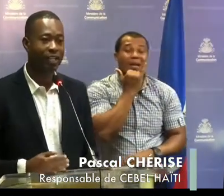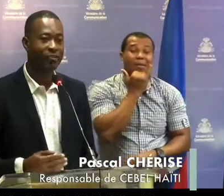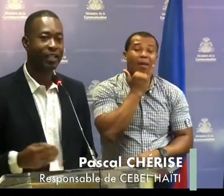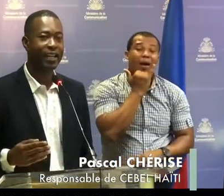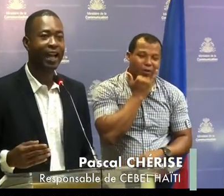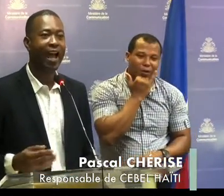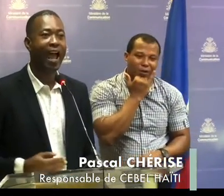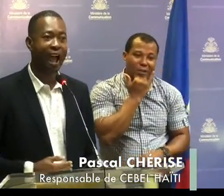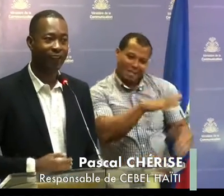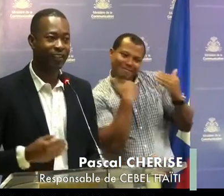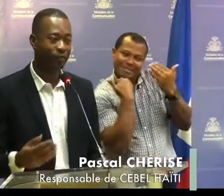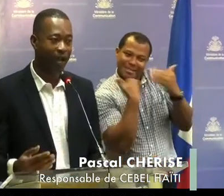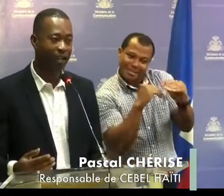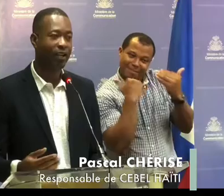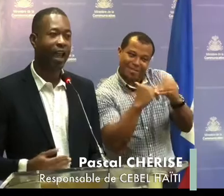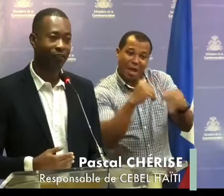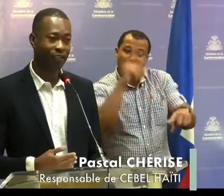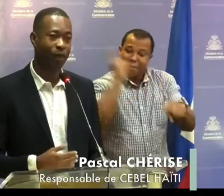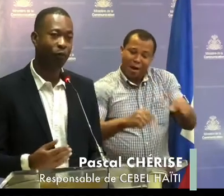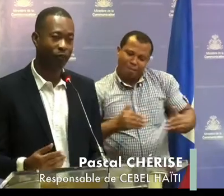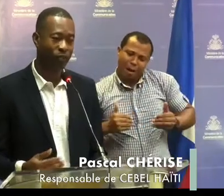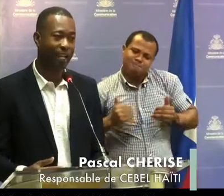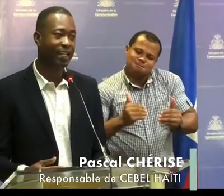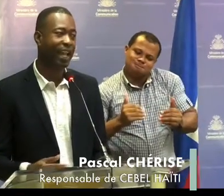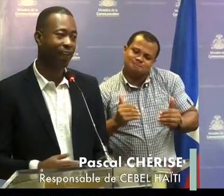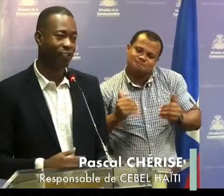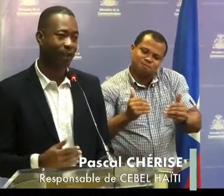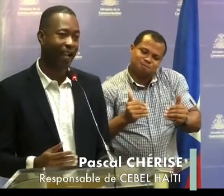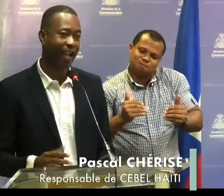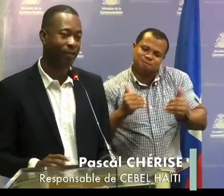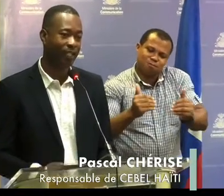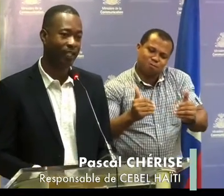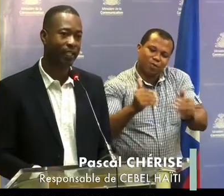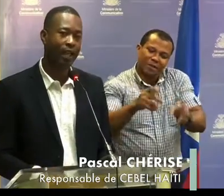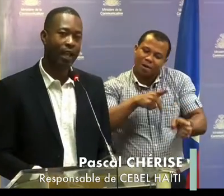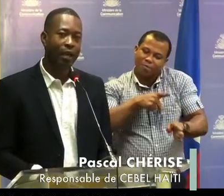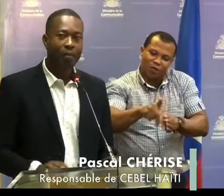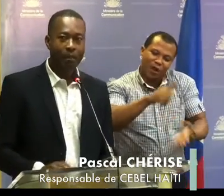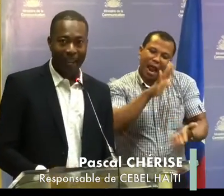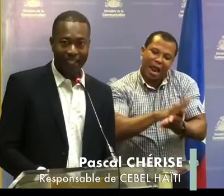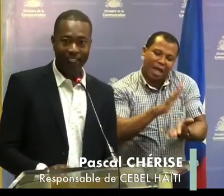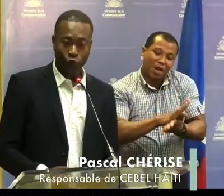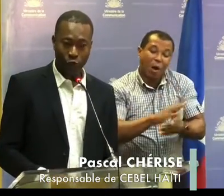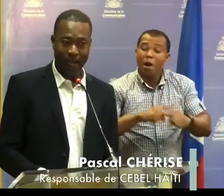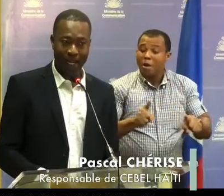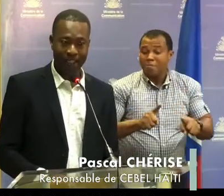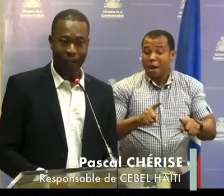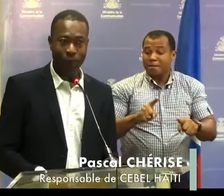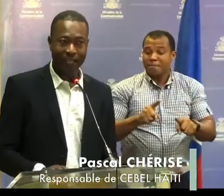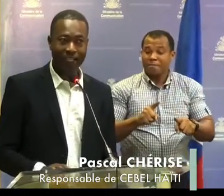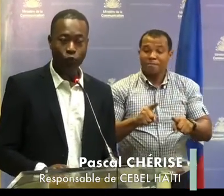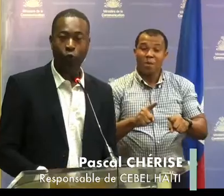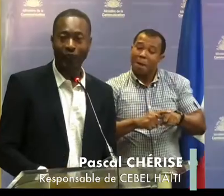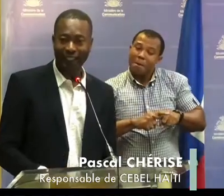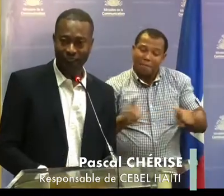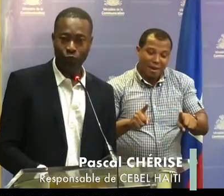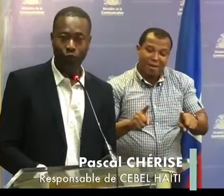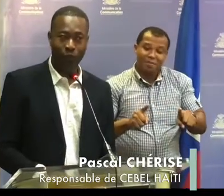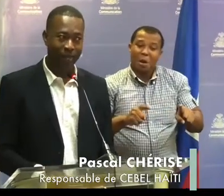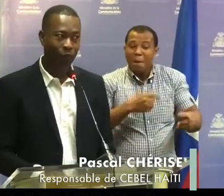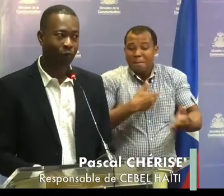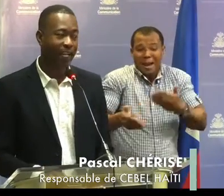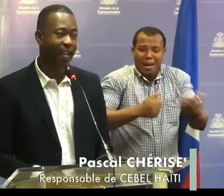que limité dans avancement, avancement professionnel, li, avancement académique. Li. Mais malgré tout bagay sa yo, malgré tout contrainte,